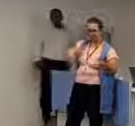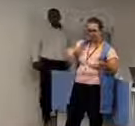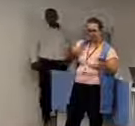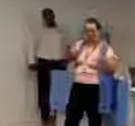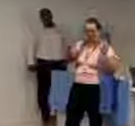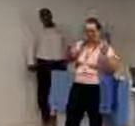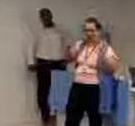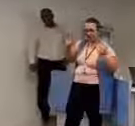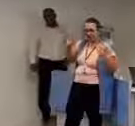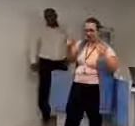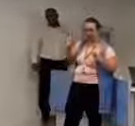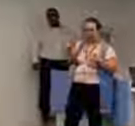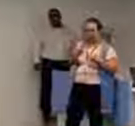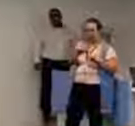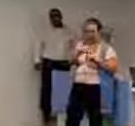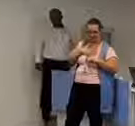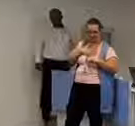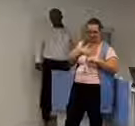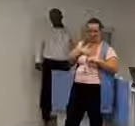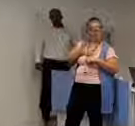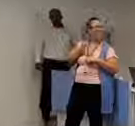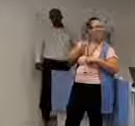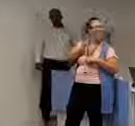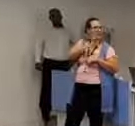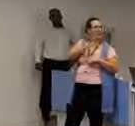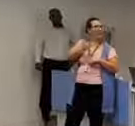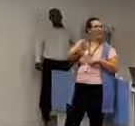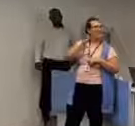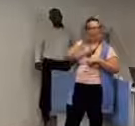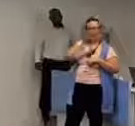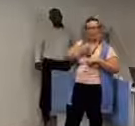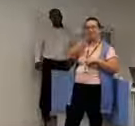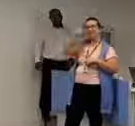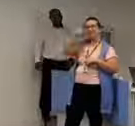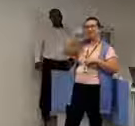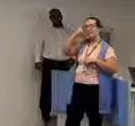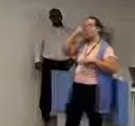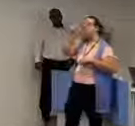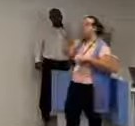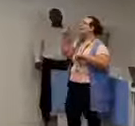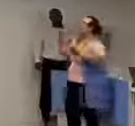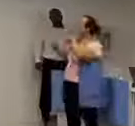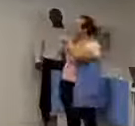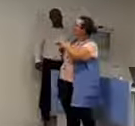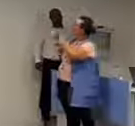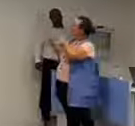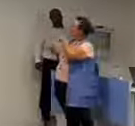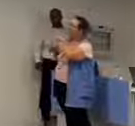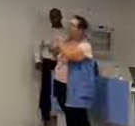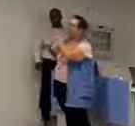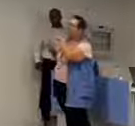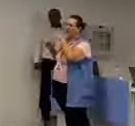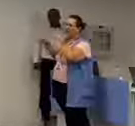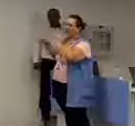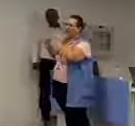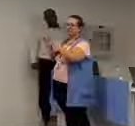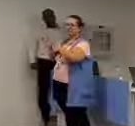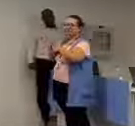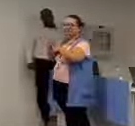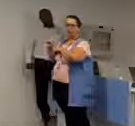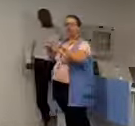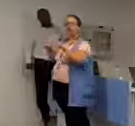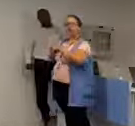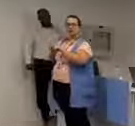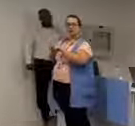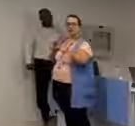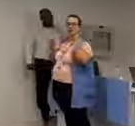Ixi, pouca gente gosta de praia. Eu gosto de praia. Você tem que ter em mente que não é só trabalho. Você precisa decidir. Então, como é que eu faço